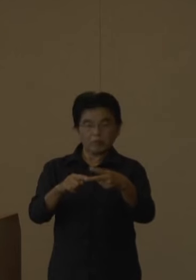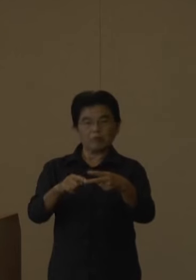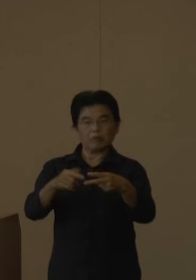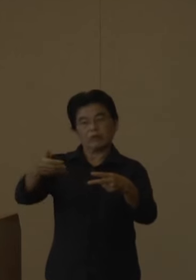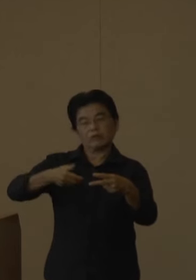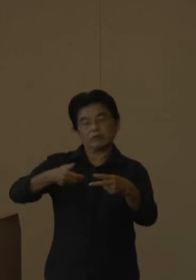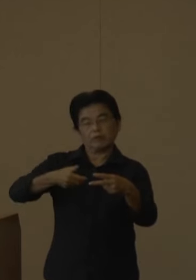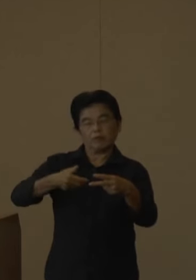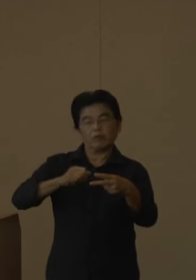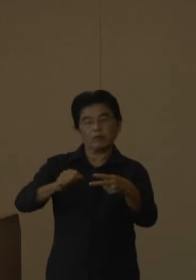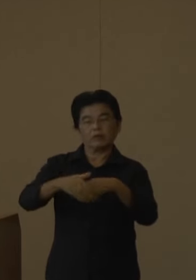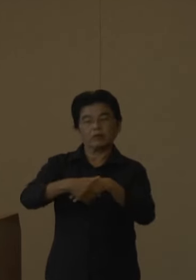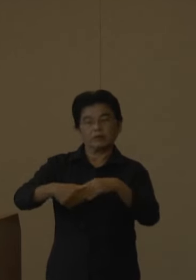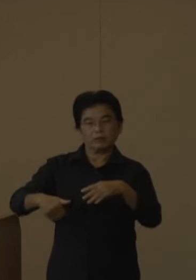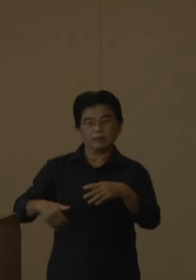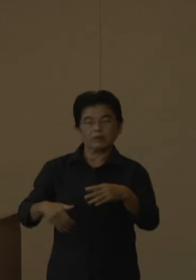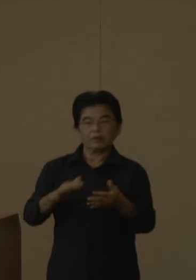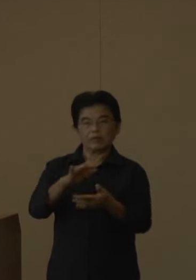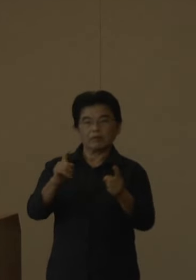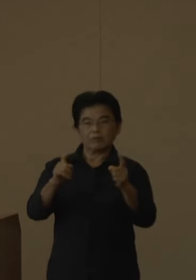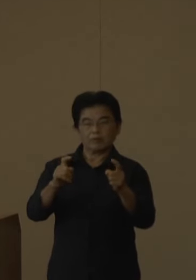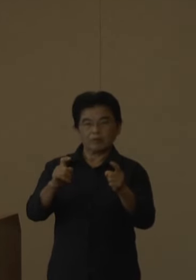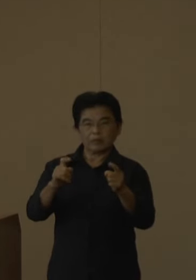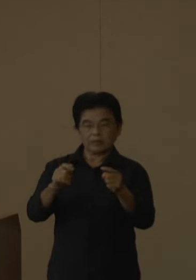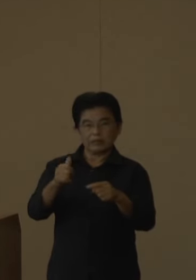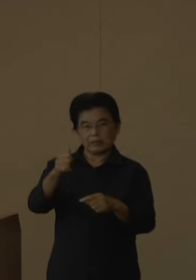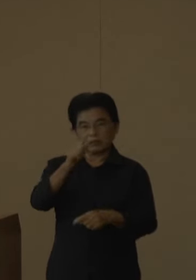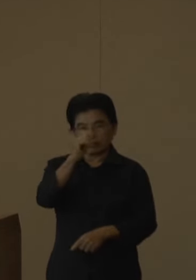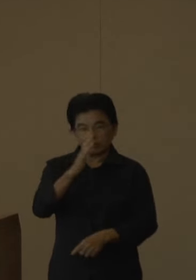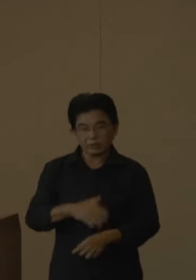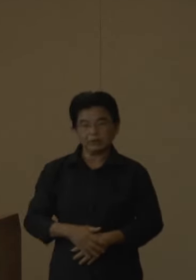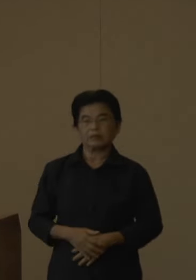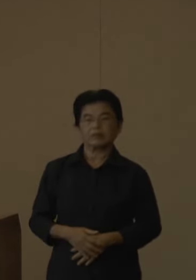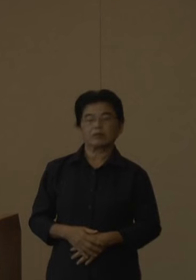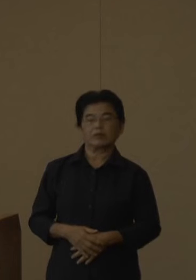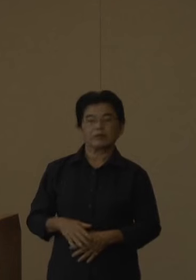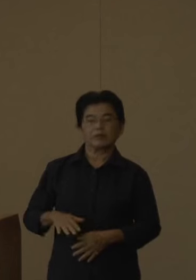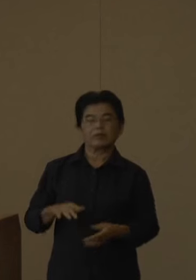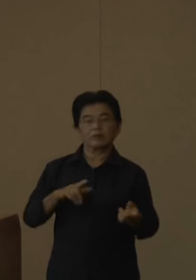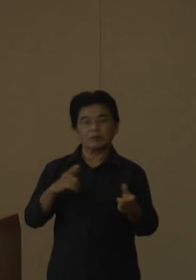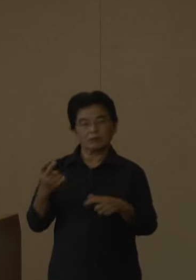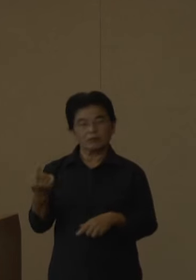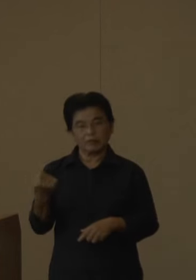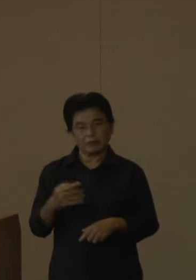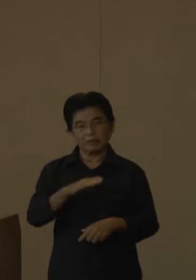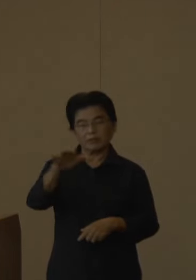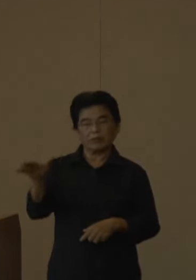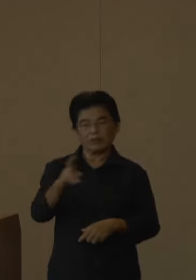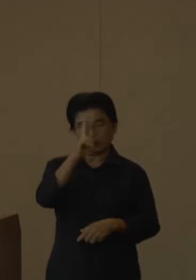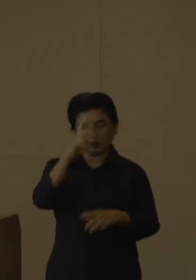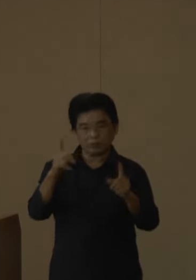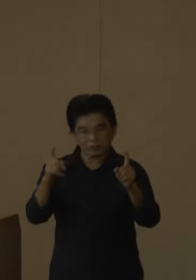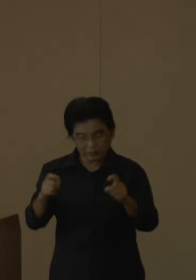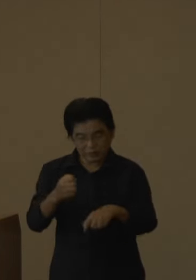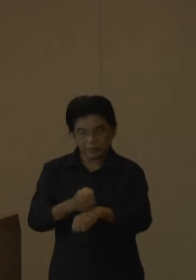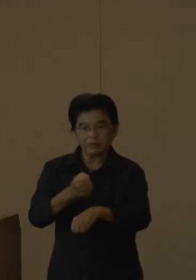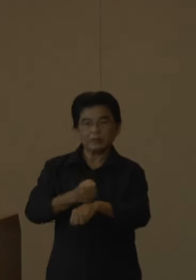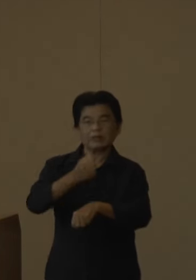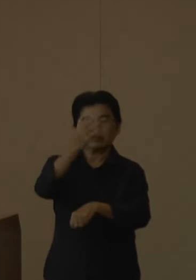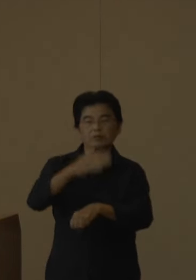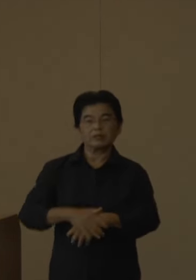設けております。それでは玉城知事、お願いいたします。 はい、遅くなりましたが、はい、最後数量中がなびらお疲れ様でござい